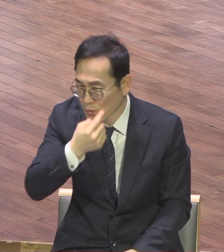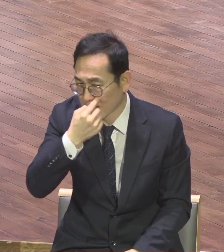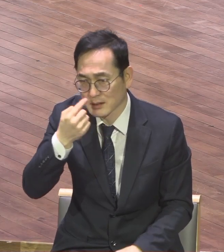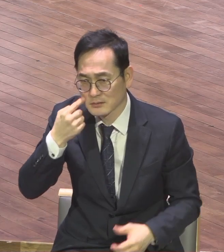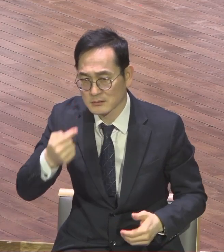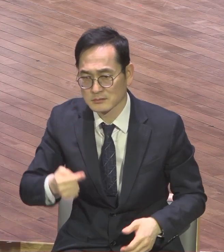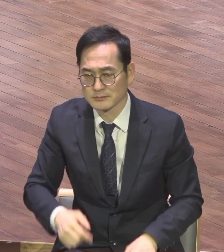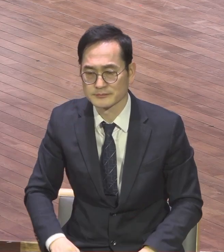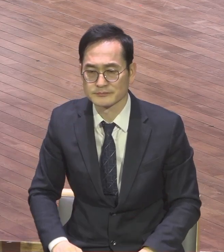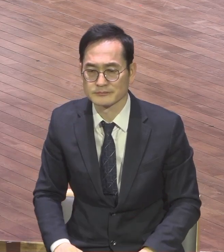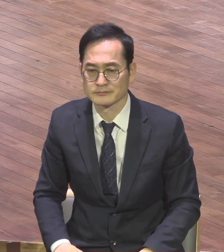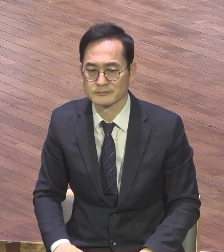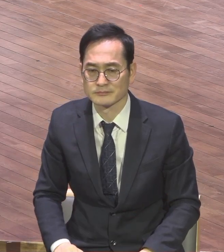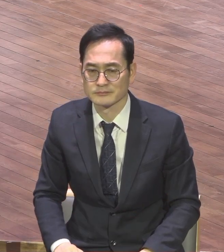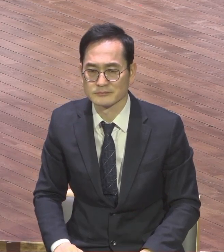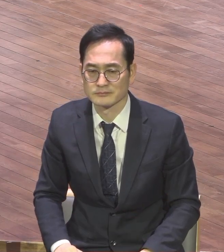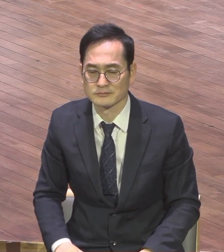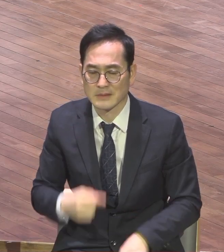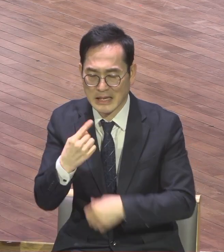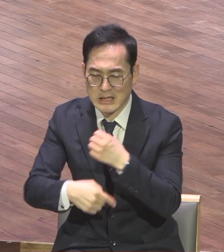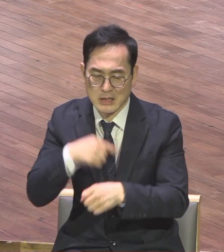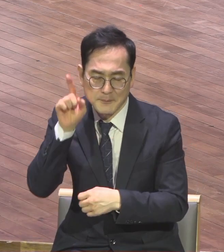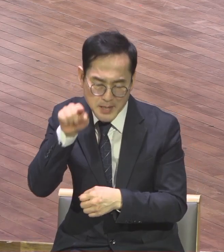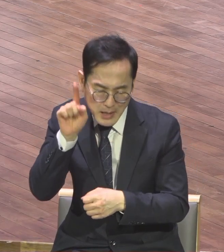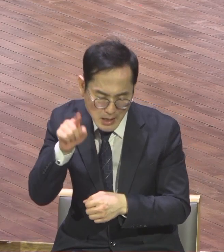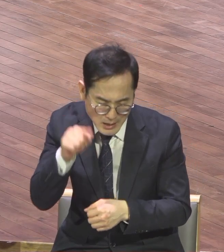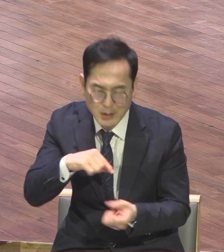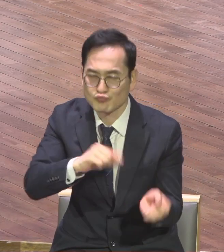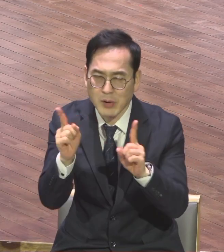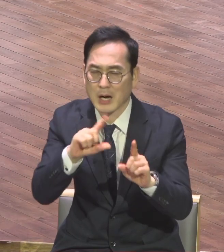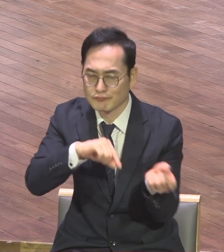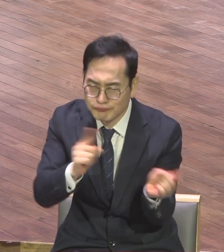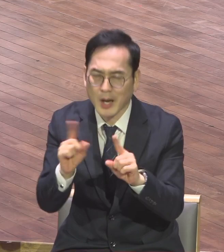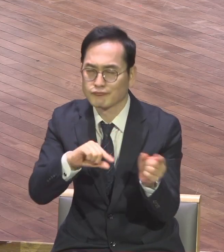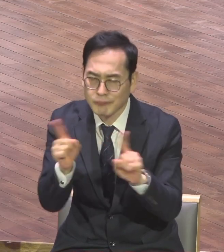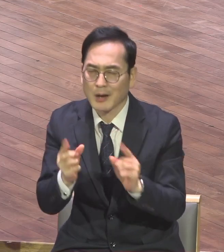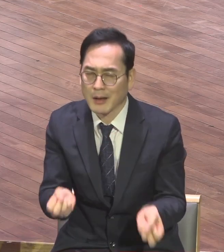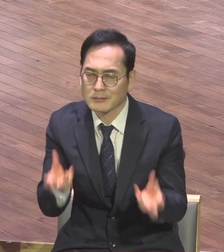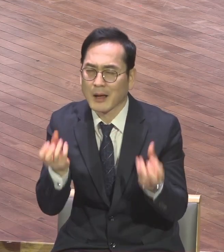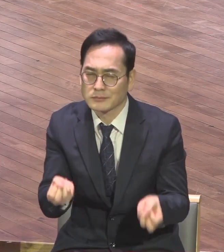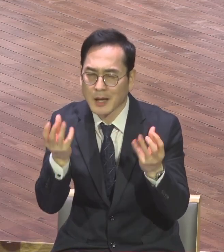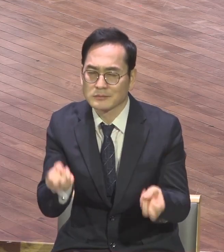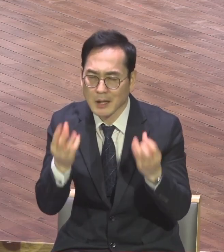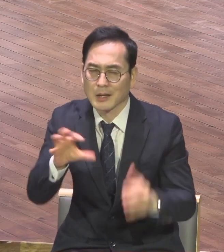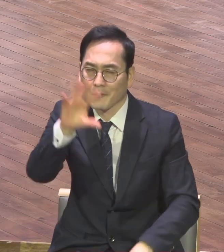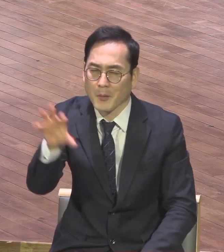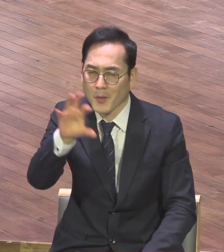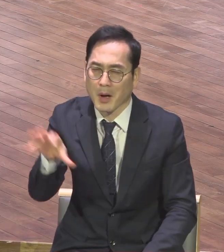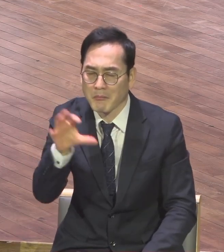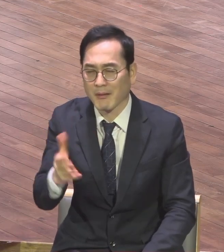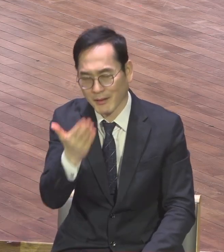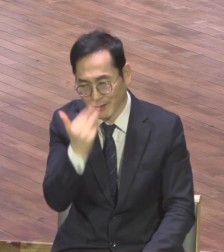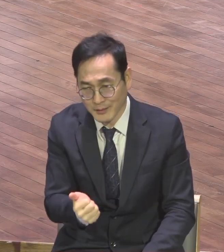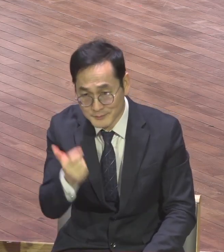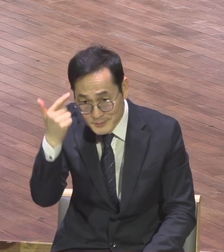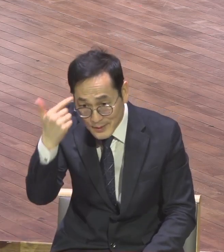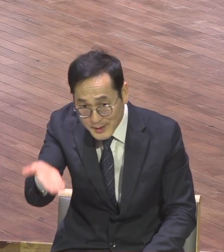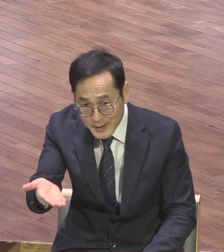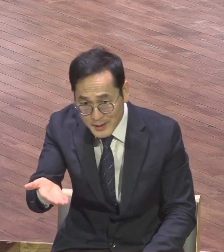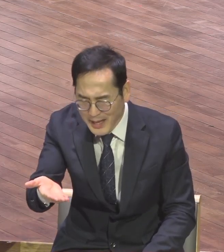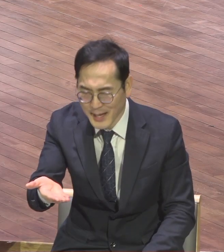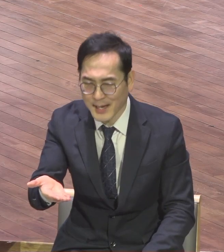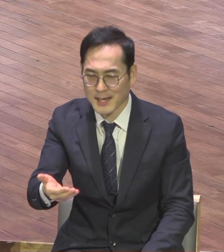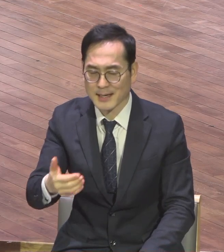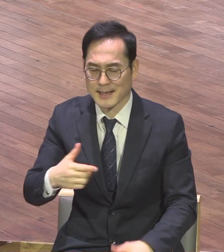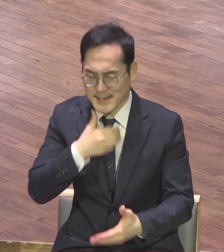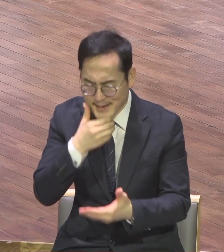오는 부활절 또 왔구나. 그냥 지나갑니까 절기로? 여러분 가슴 속에 회복, 부활이 회복되길